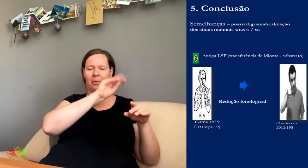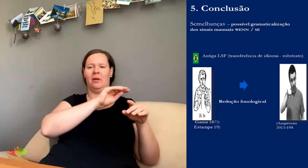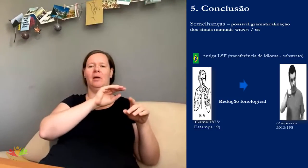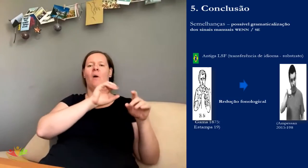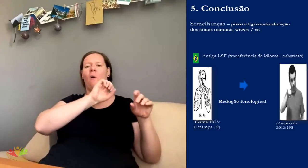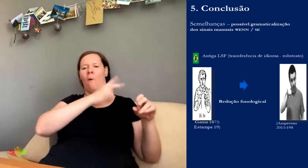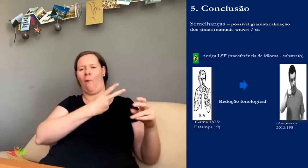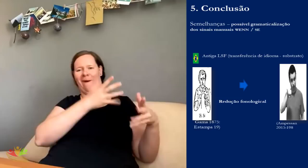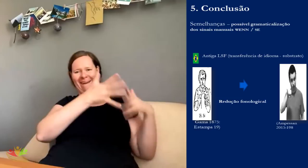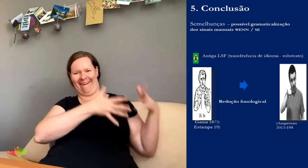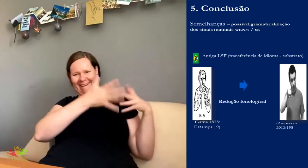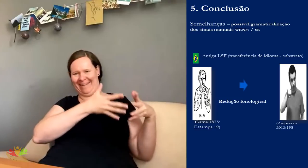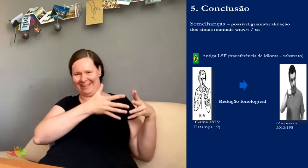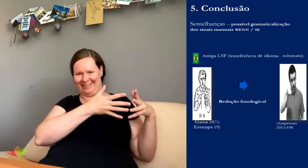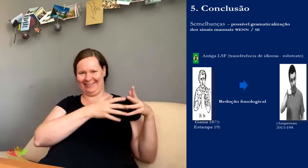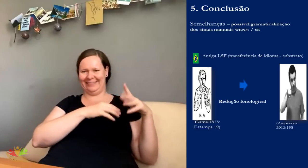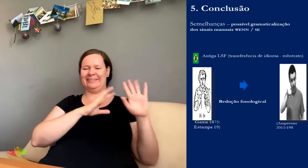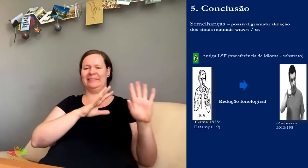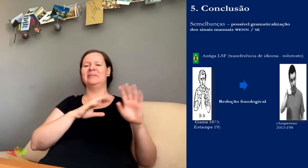de sinais.